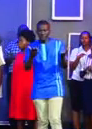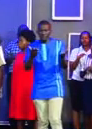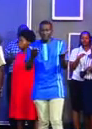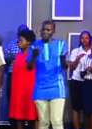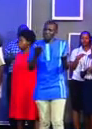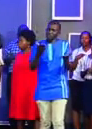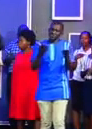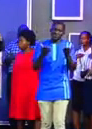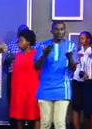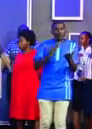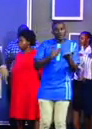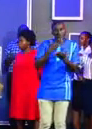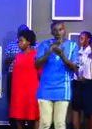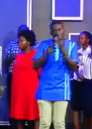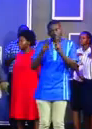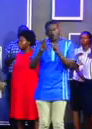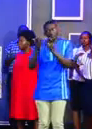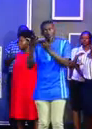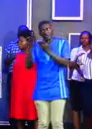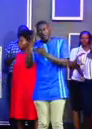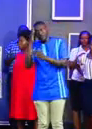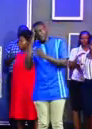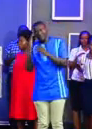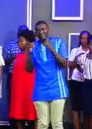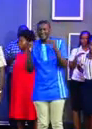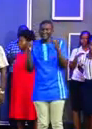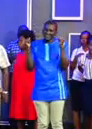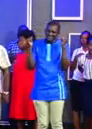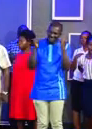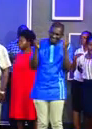mulwadde ng'anyigirizibwa